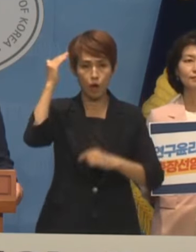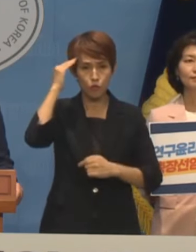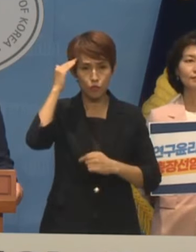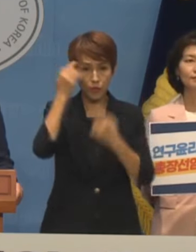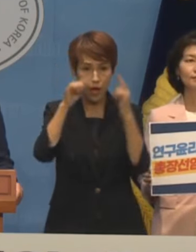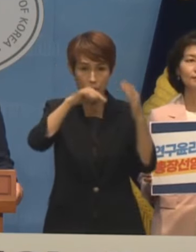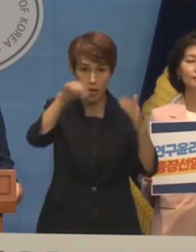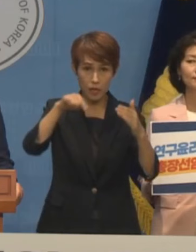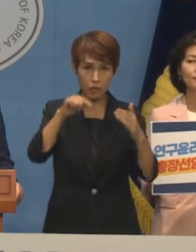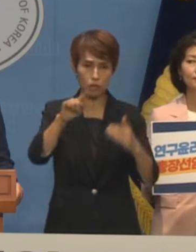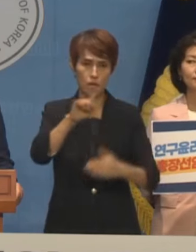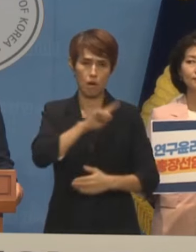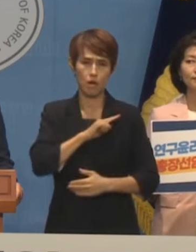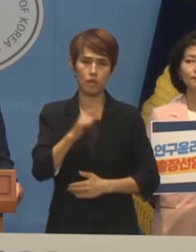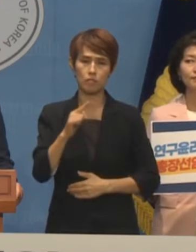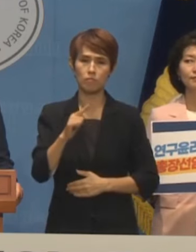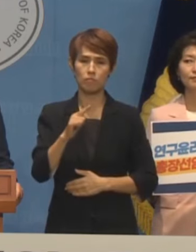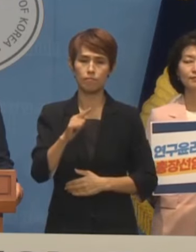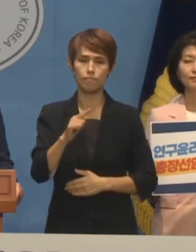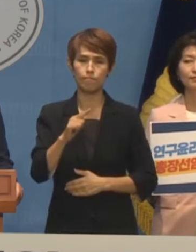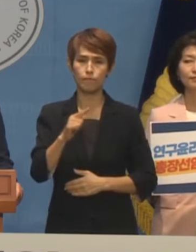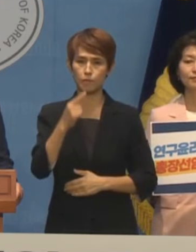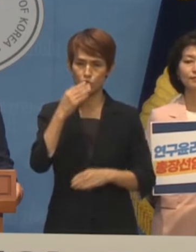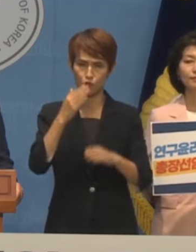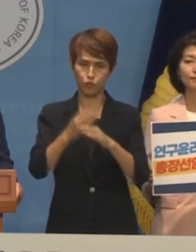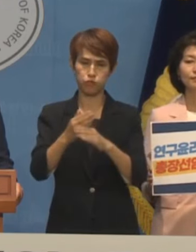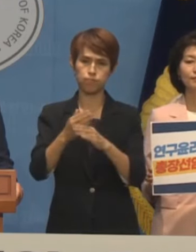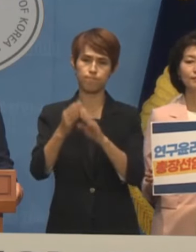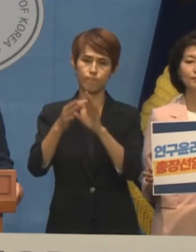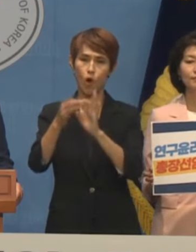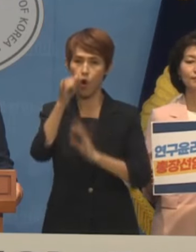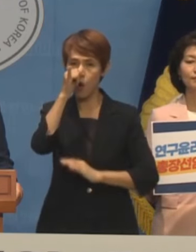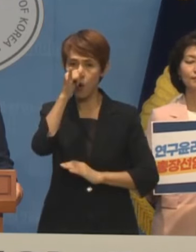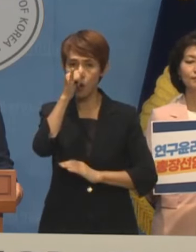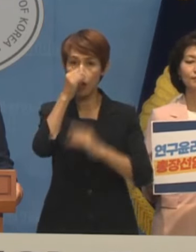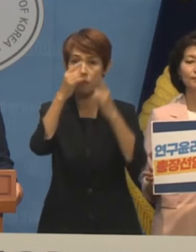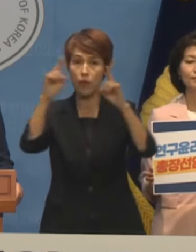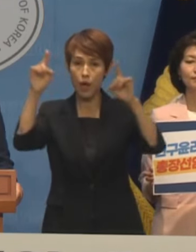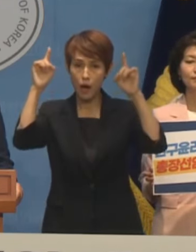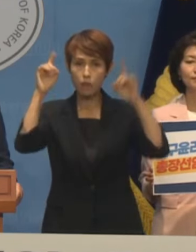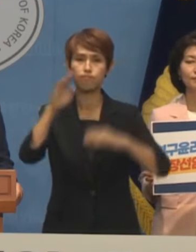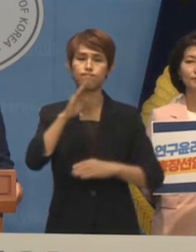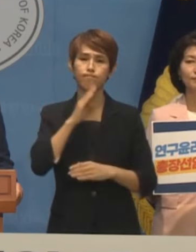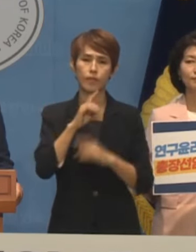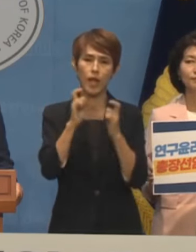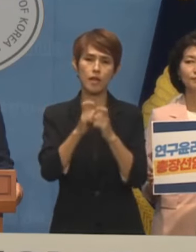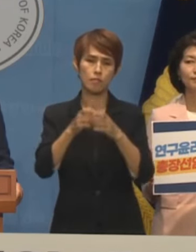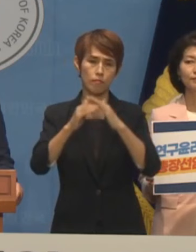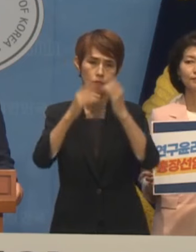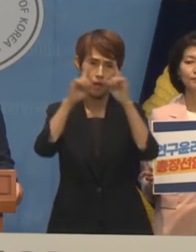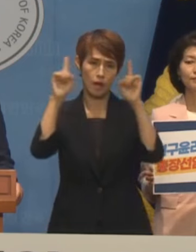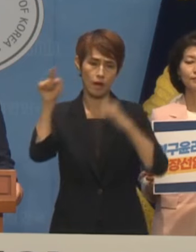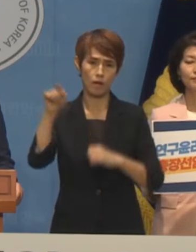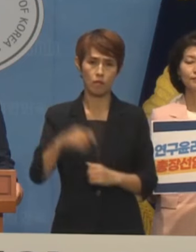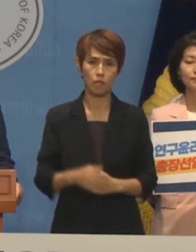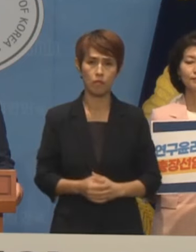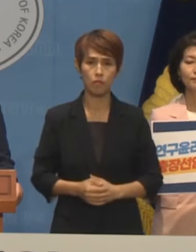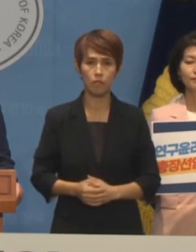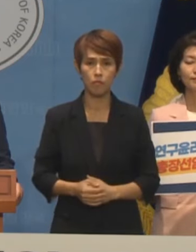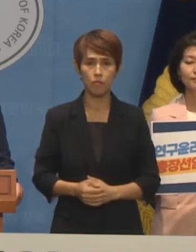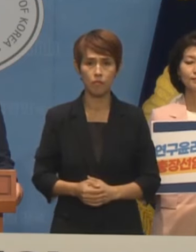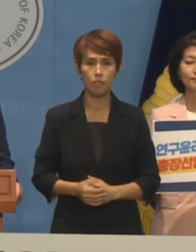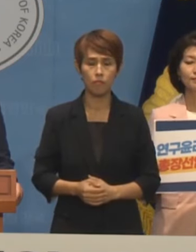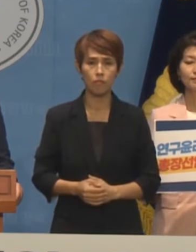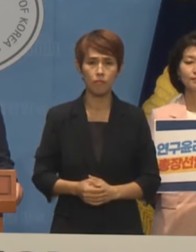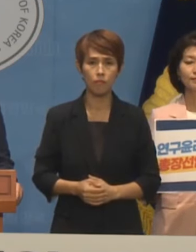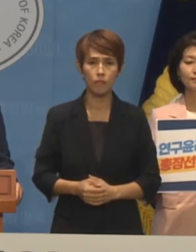가운데서 가장 민주적인 거버넌스를 가지고 있는 10손가락 안에 들어가는 명문 사립대학입니다. 여러분들께서도 확인해